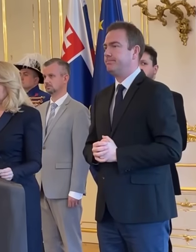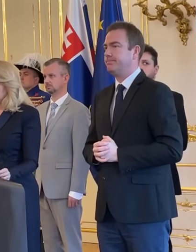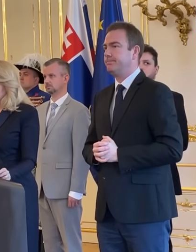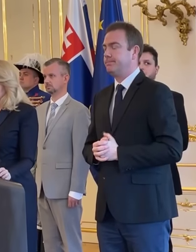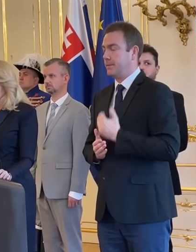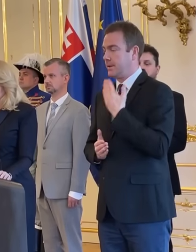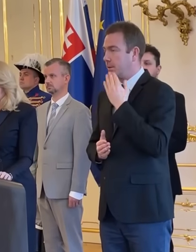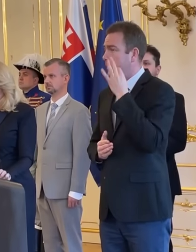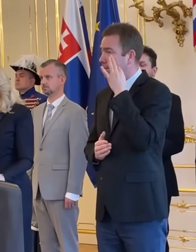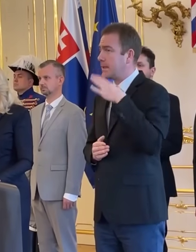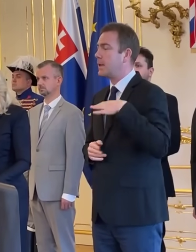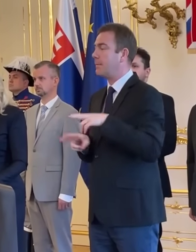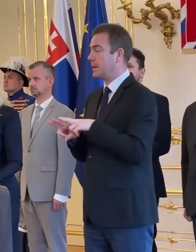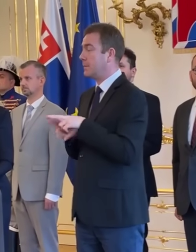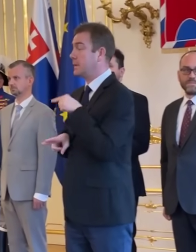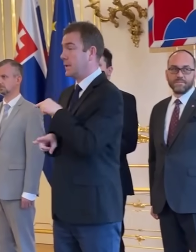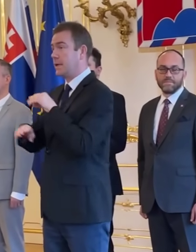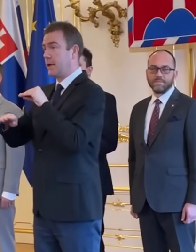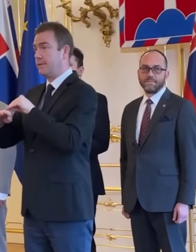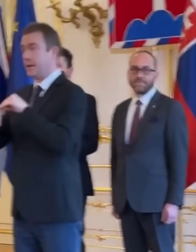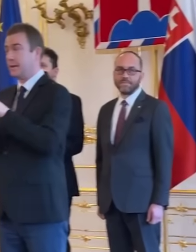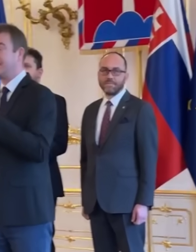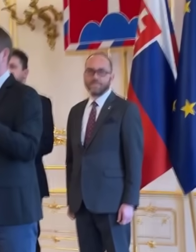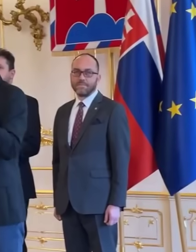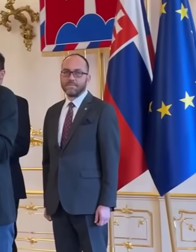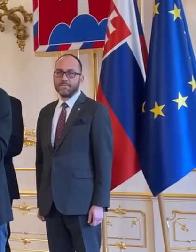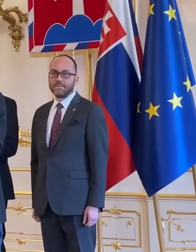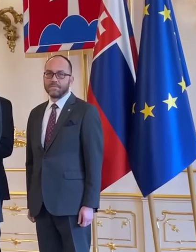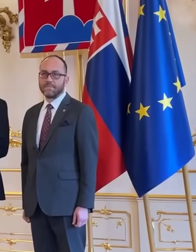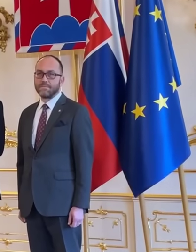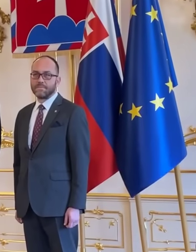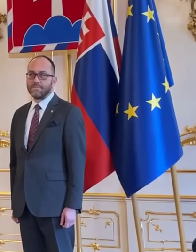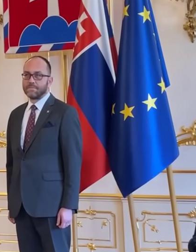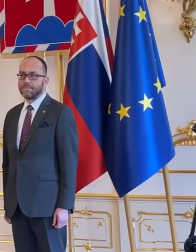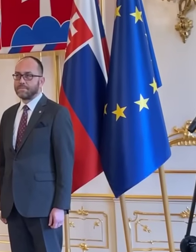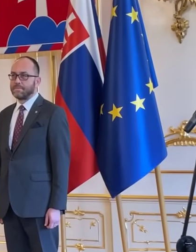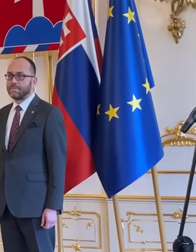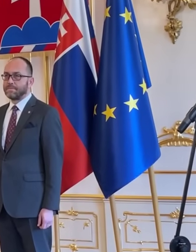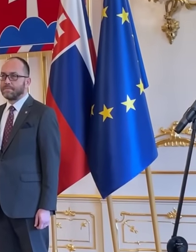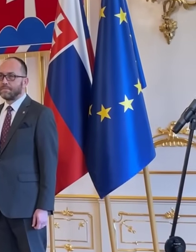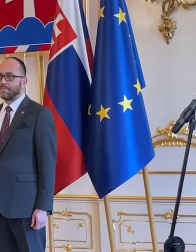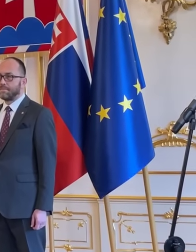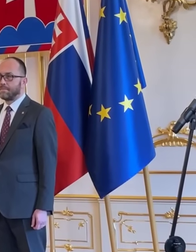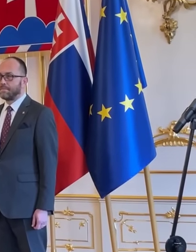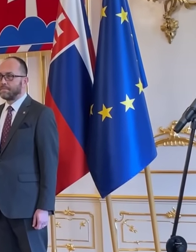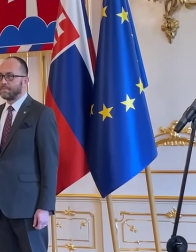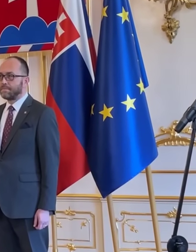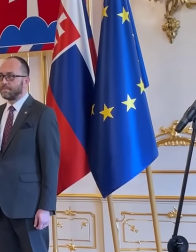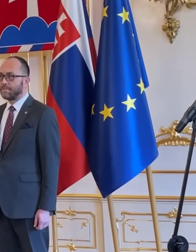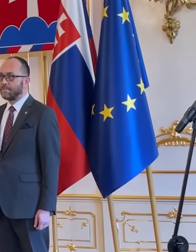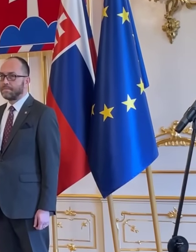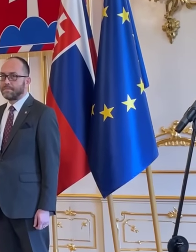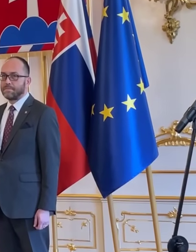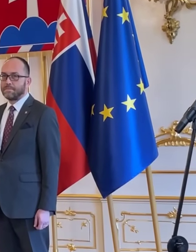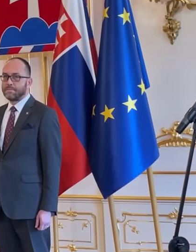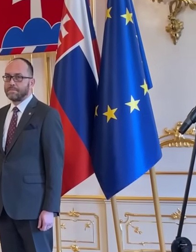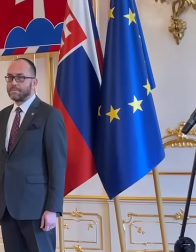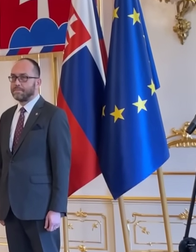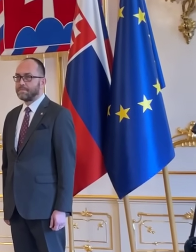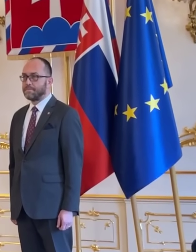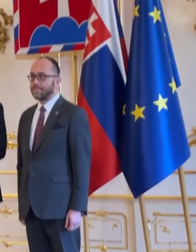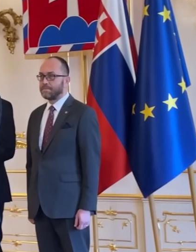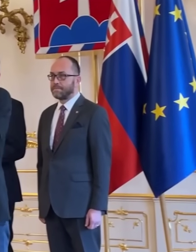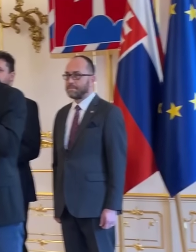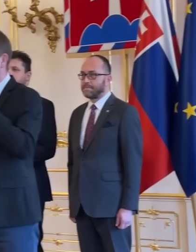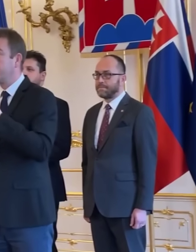Ďakujem pekne pani prezidentke za jej vyhlásenie. Dámy a páni, teraz je priestor na doplňujúce otázky. Nech sa páči, môžeme začať prvou. Dobrý deň, Jakub